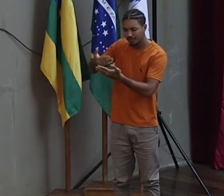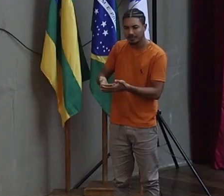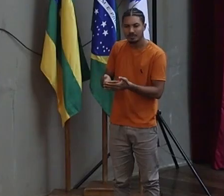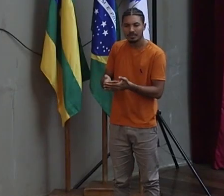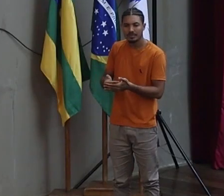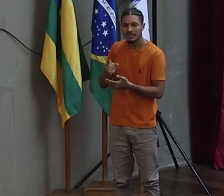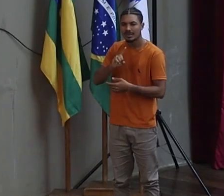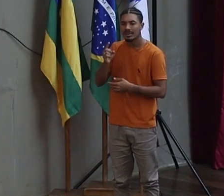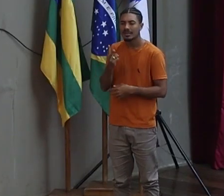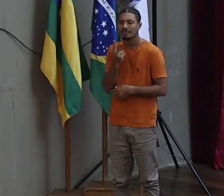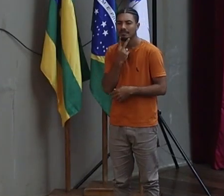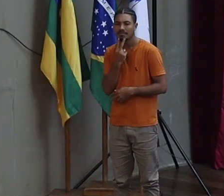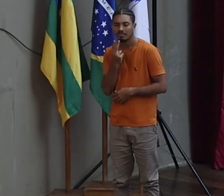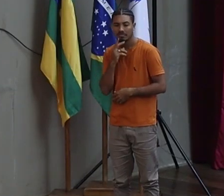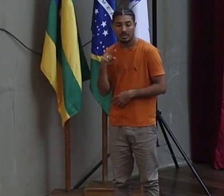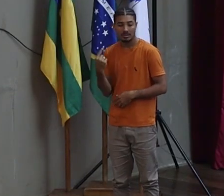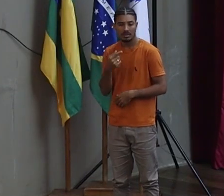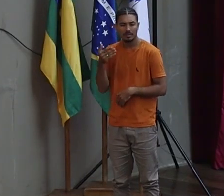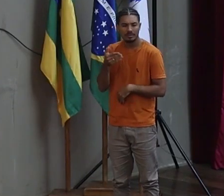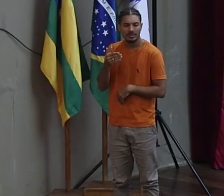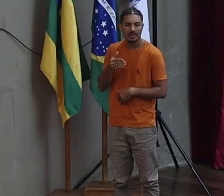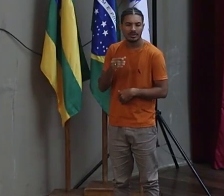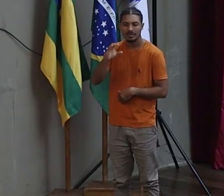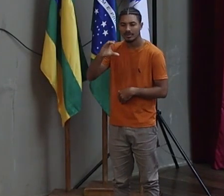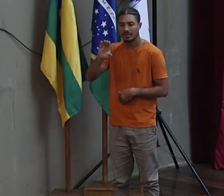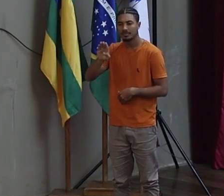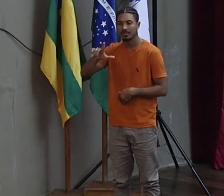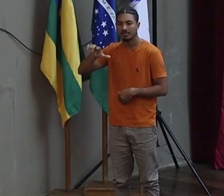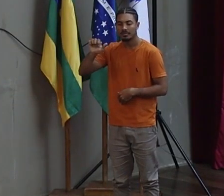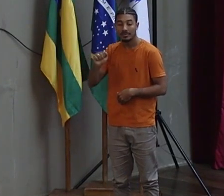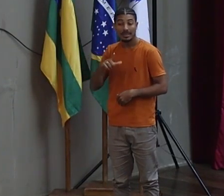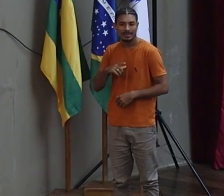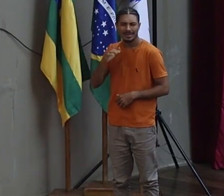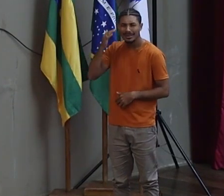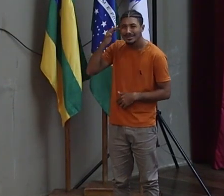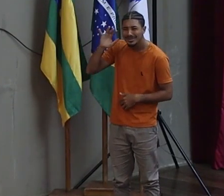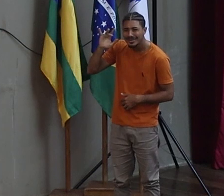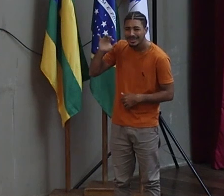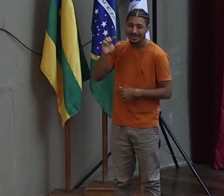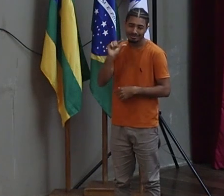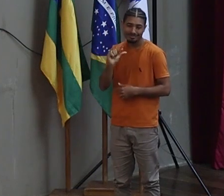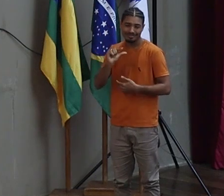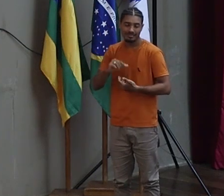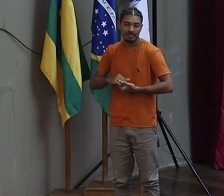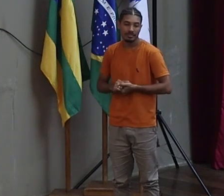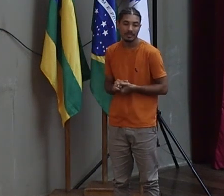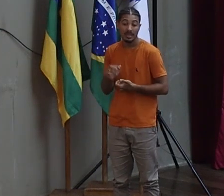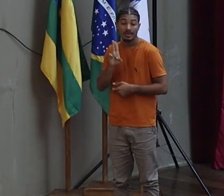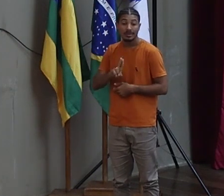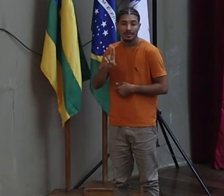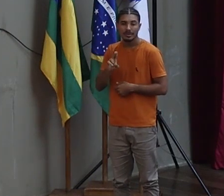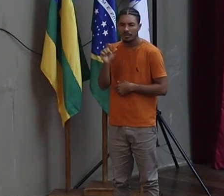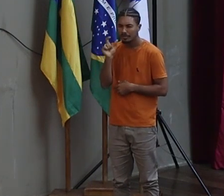em Vitória, nós participamos daquele CBLA e tínhamos uma ideia, né? Quando nós usamos as